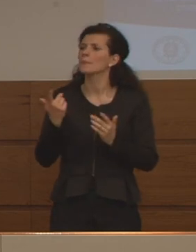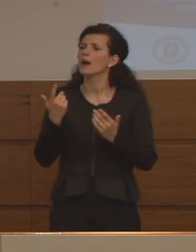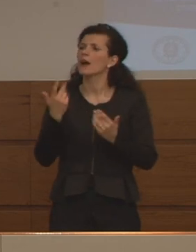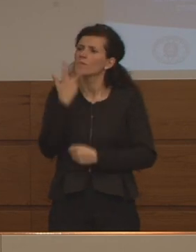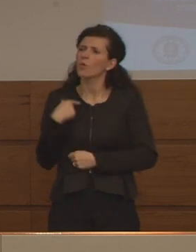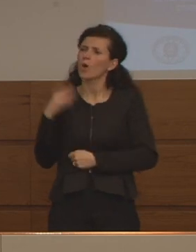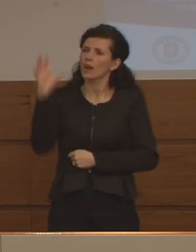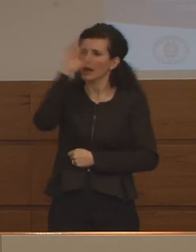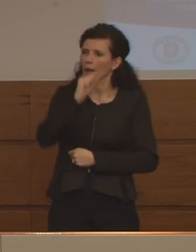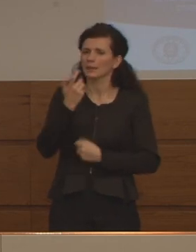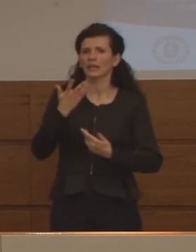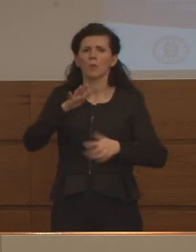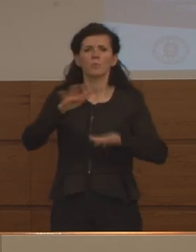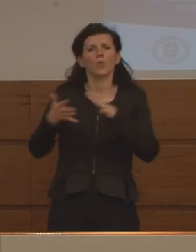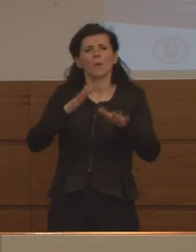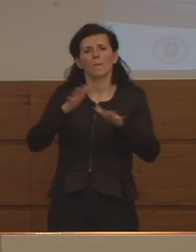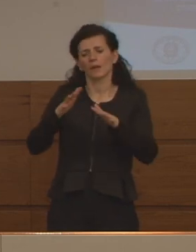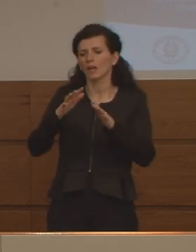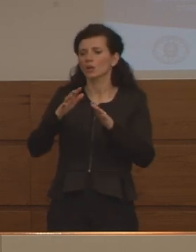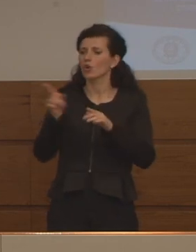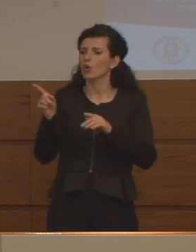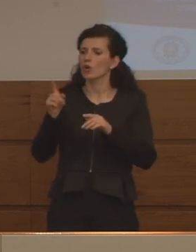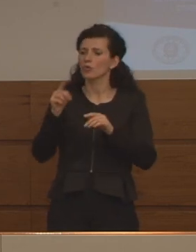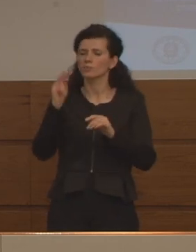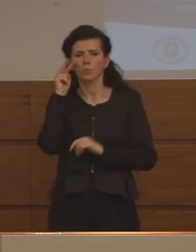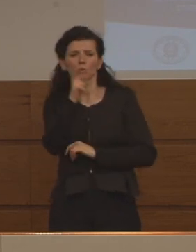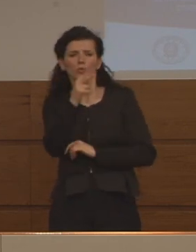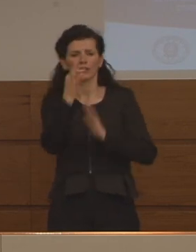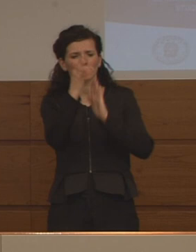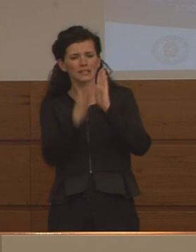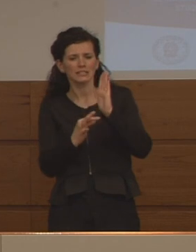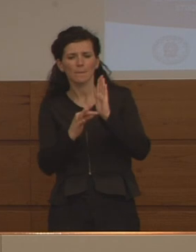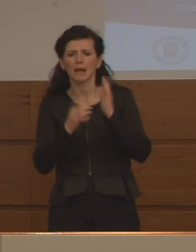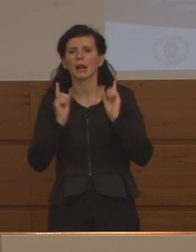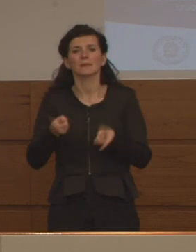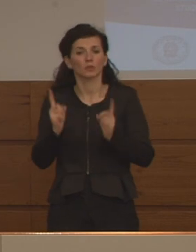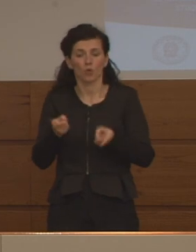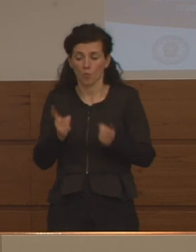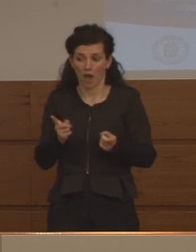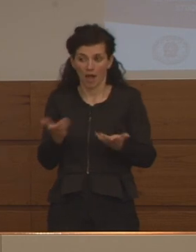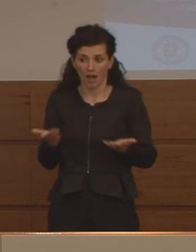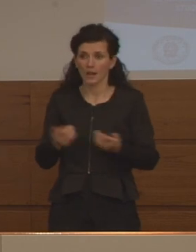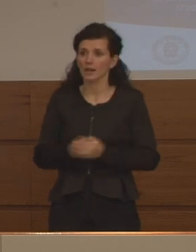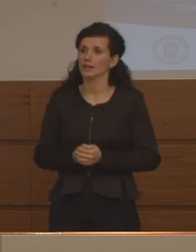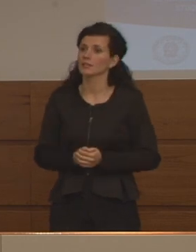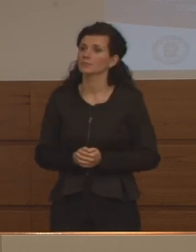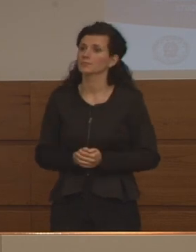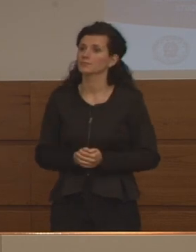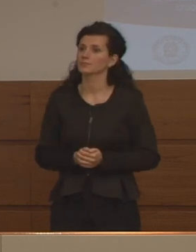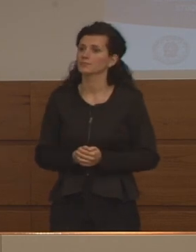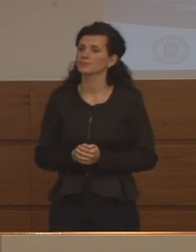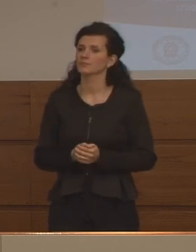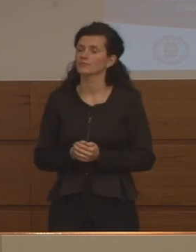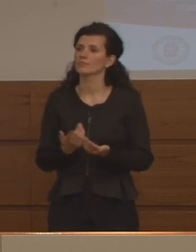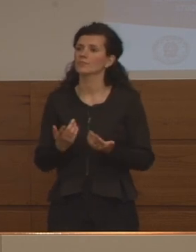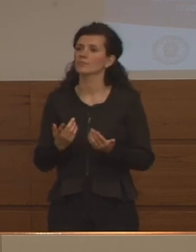approssimate approssimativamente i vostri parametri sotto quale livello bisogna scendere